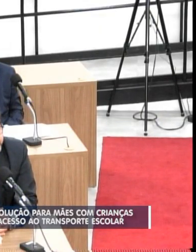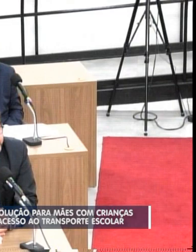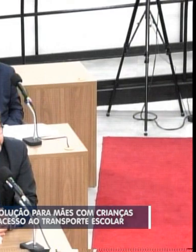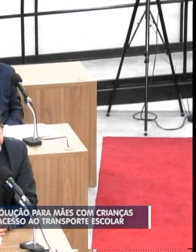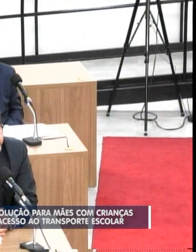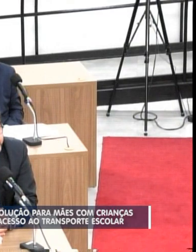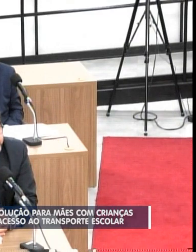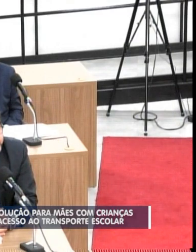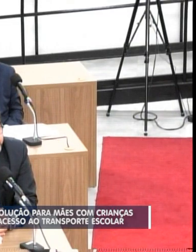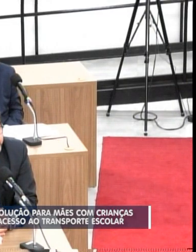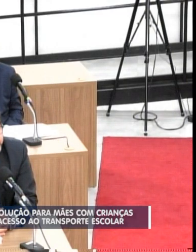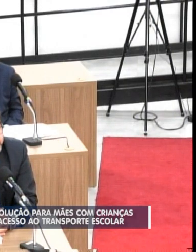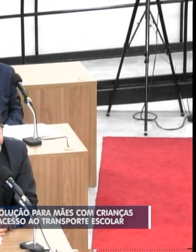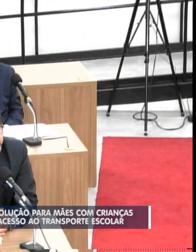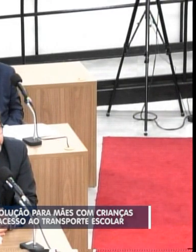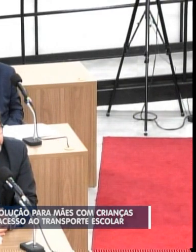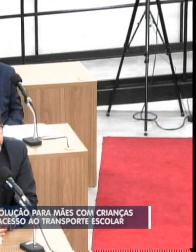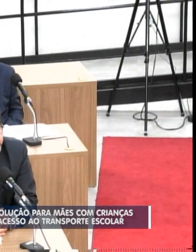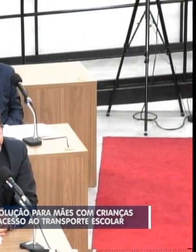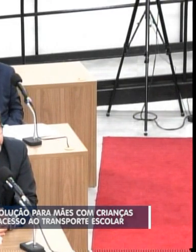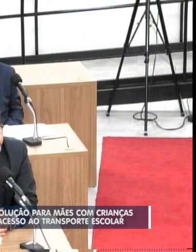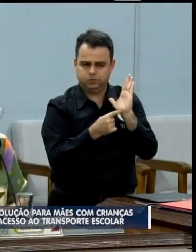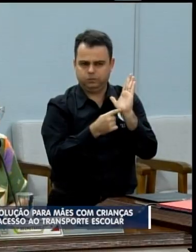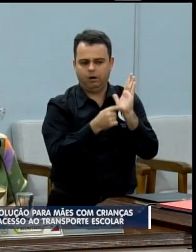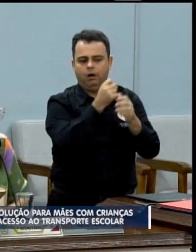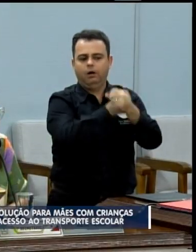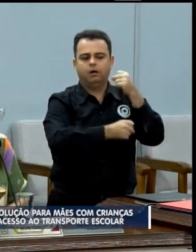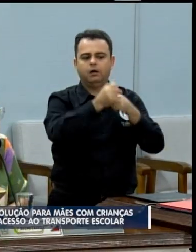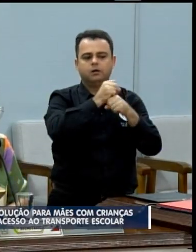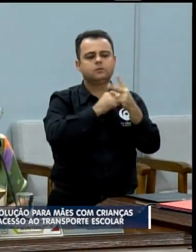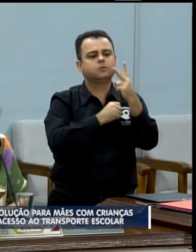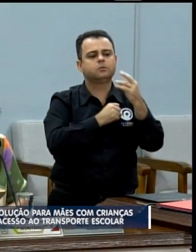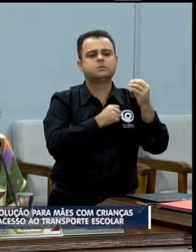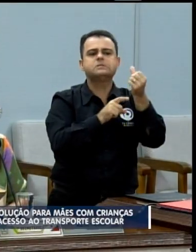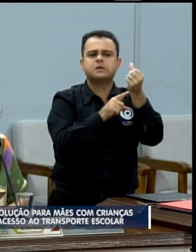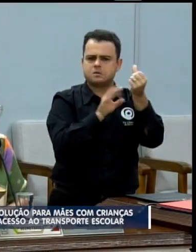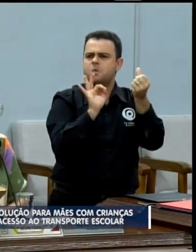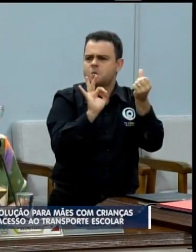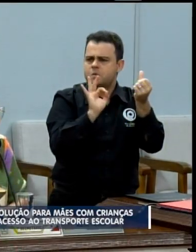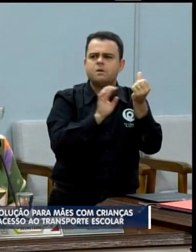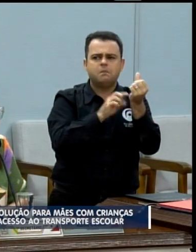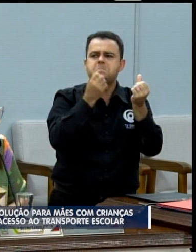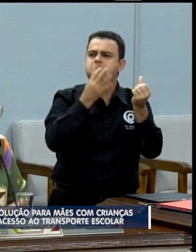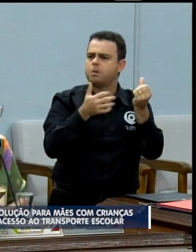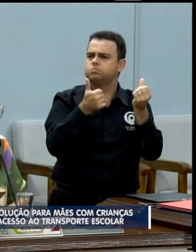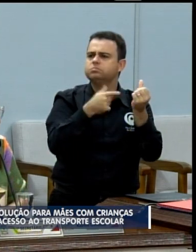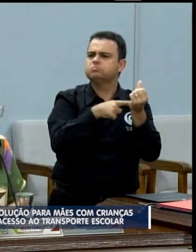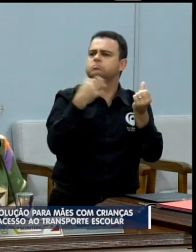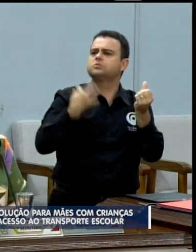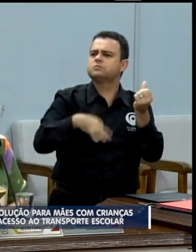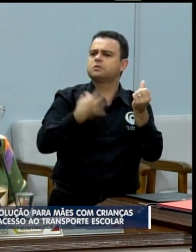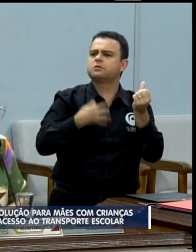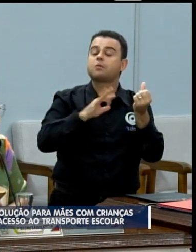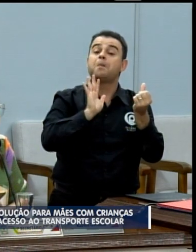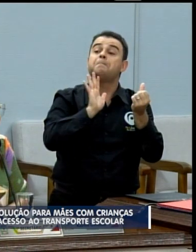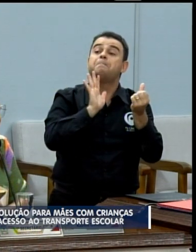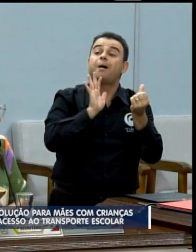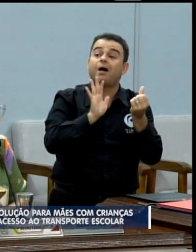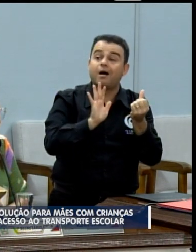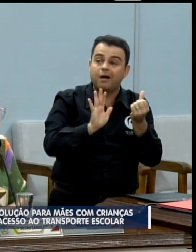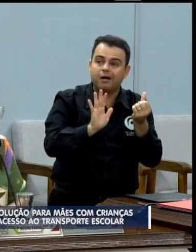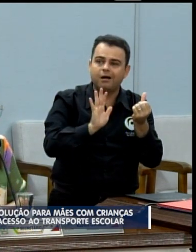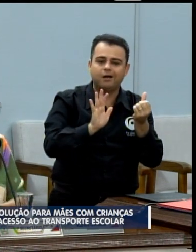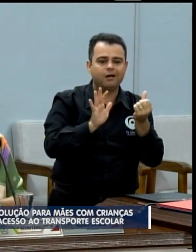decreto, a educação está cumprindo o decreto, vereador Pedro. Tudo bem, está cumprindo o decreto. Porém, não está de acordo com